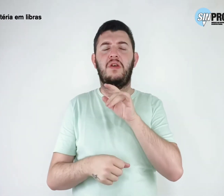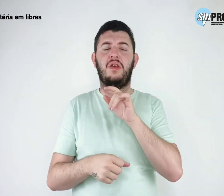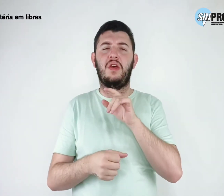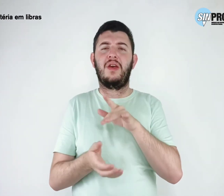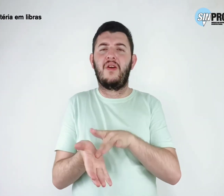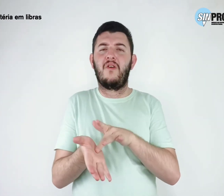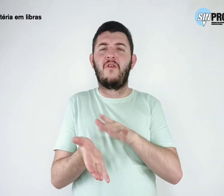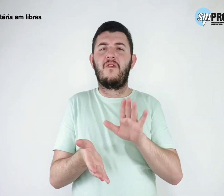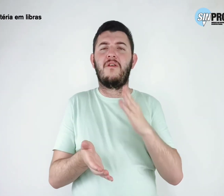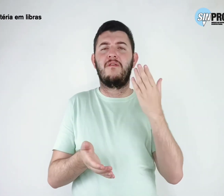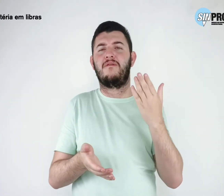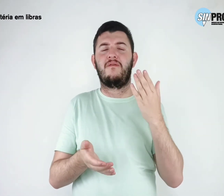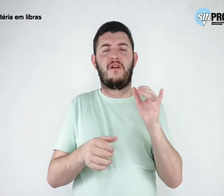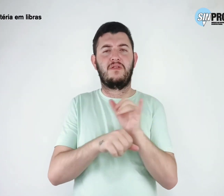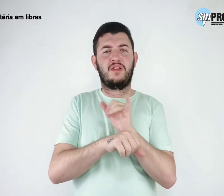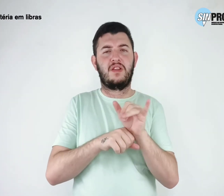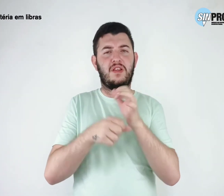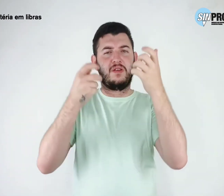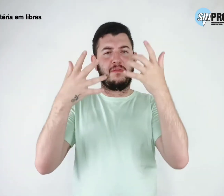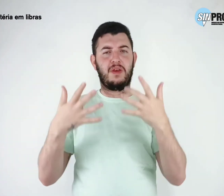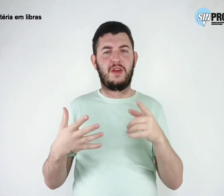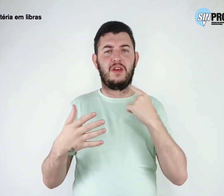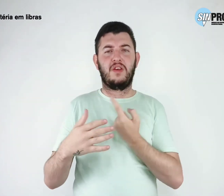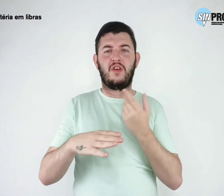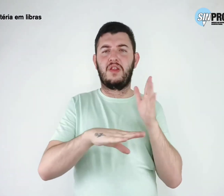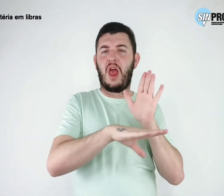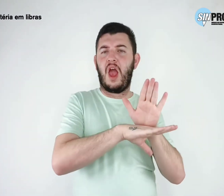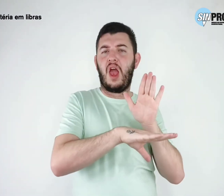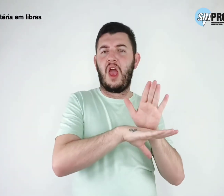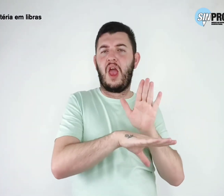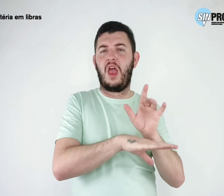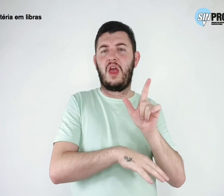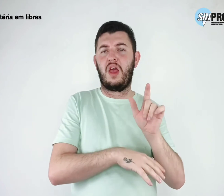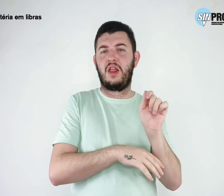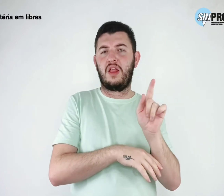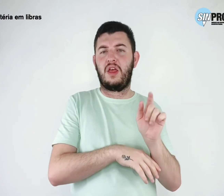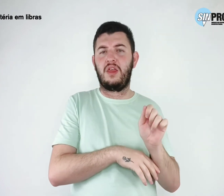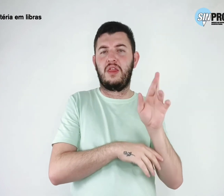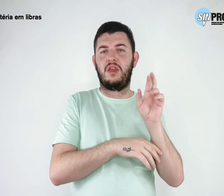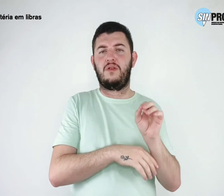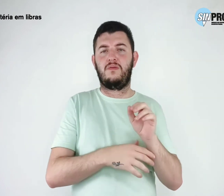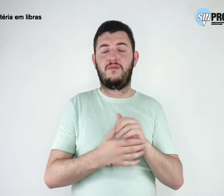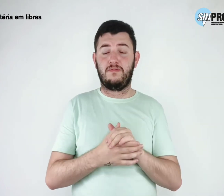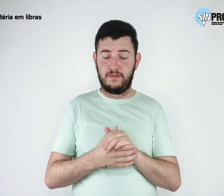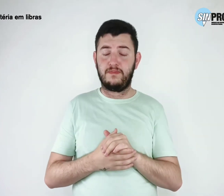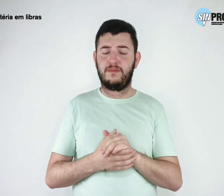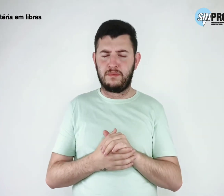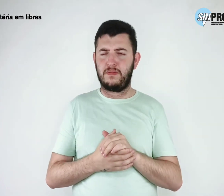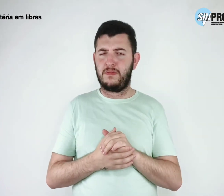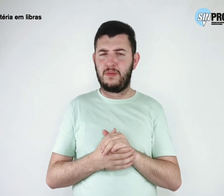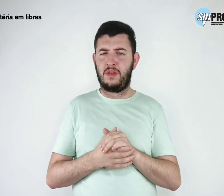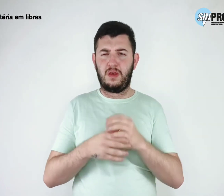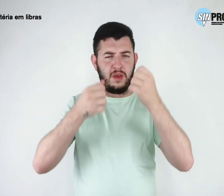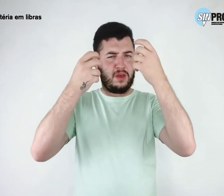de estarmos servindo de abrigo ao foragido. São graves os relatos